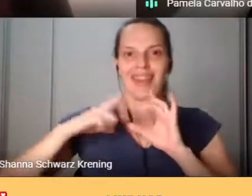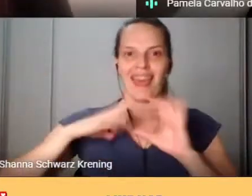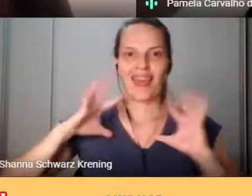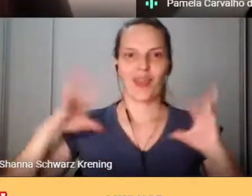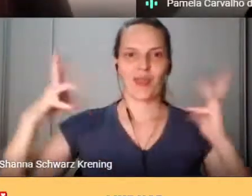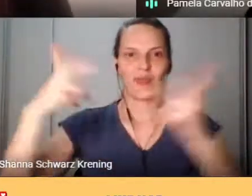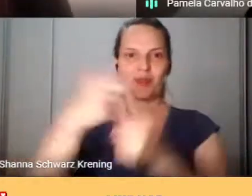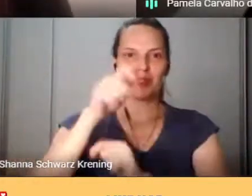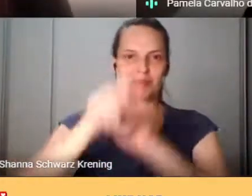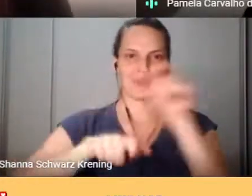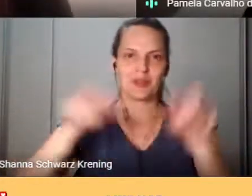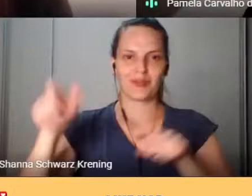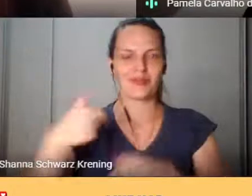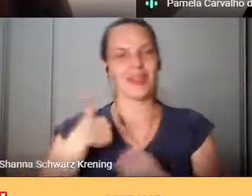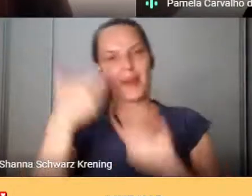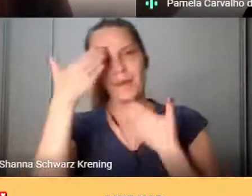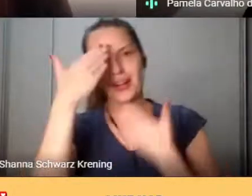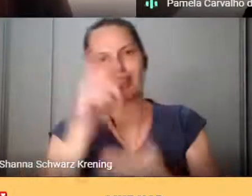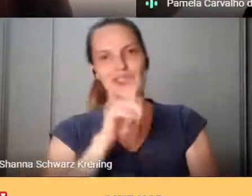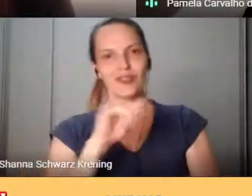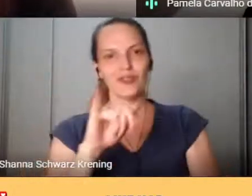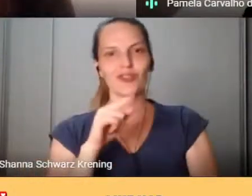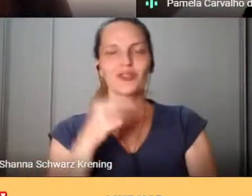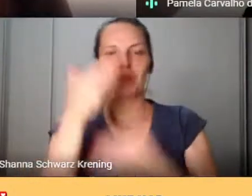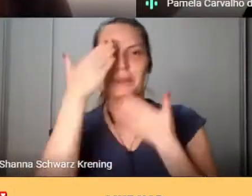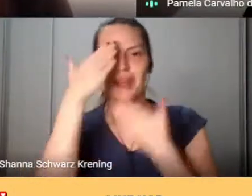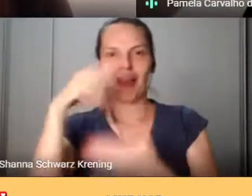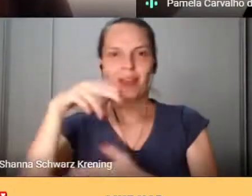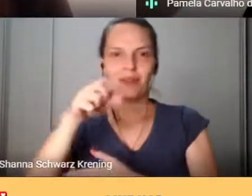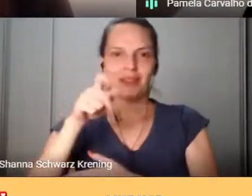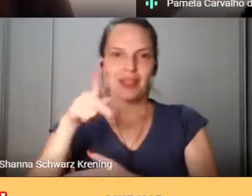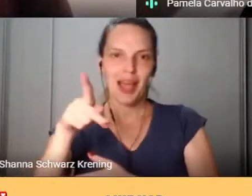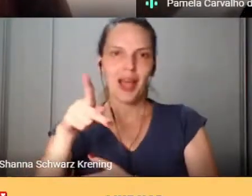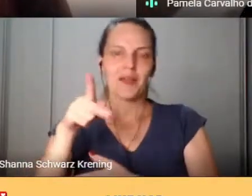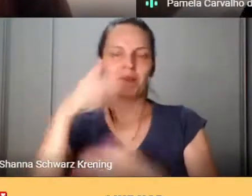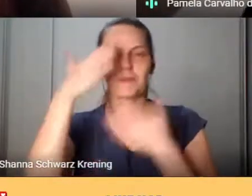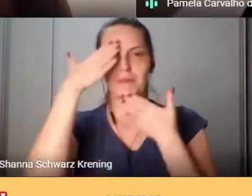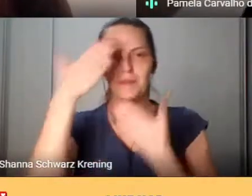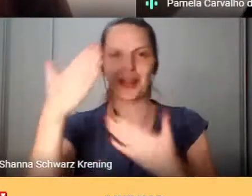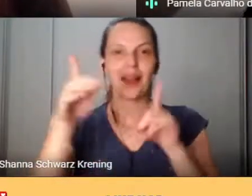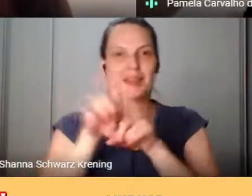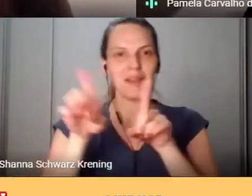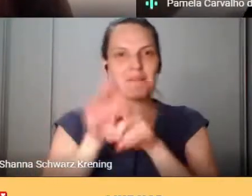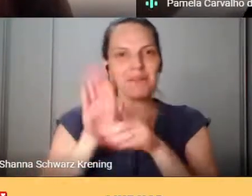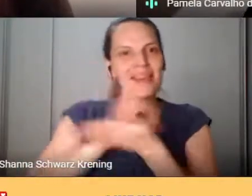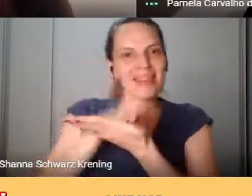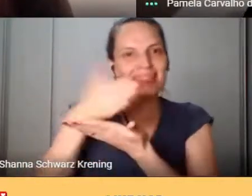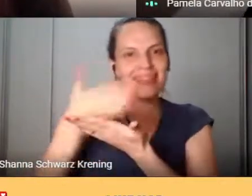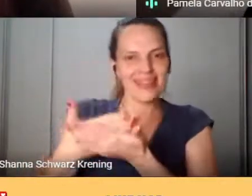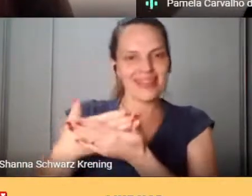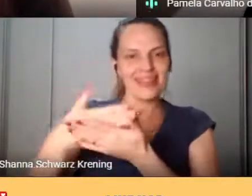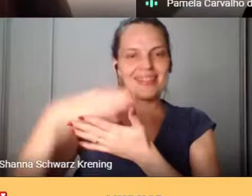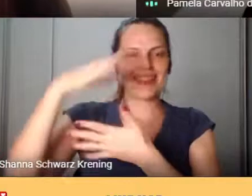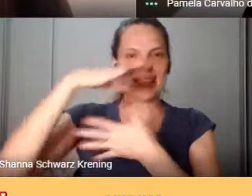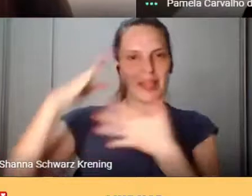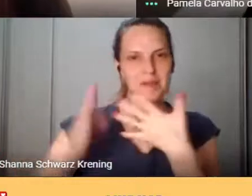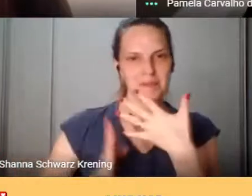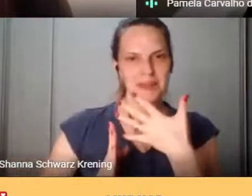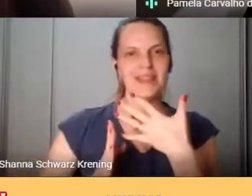te agradeço, Gi. Obrigado, NAP, também, e obrigado, pessoal que fez a interpretação, né, o pessoal de